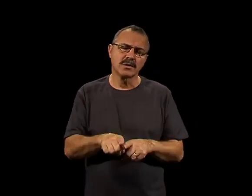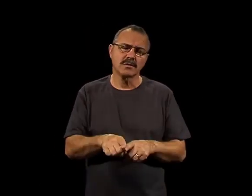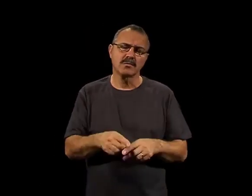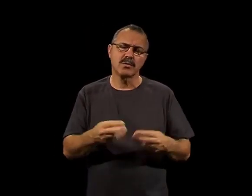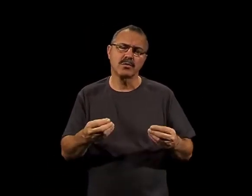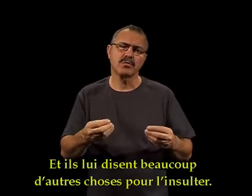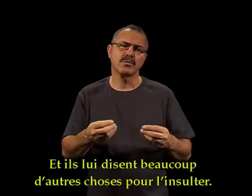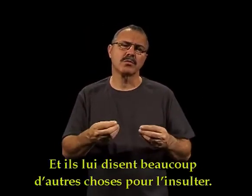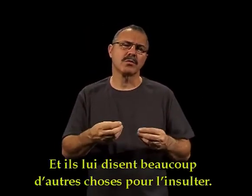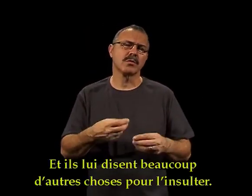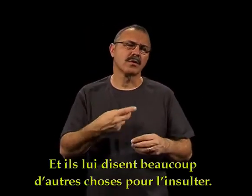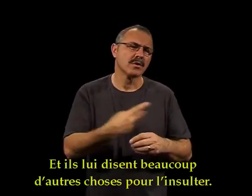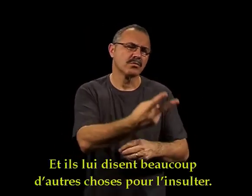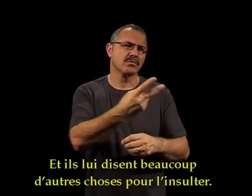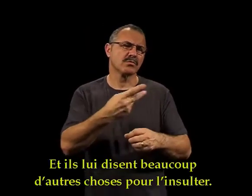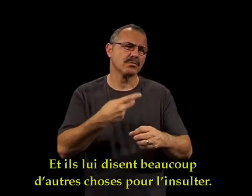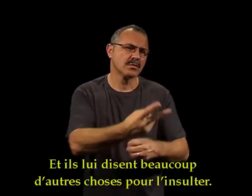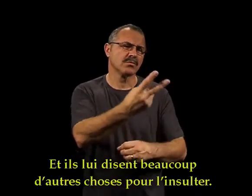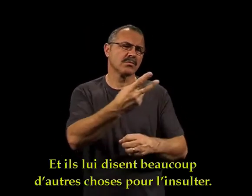Et ils lui disent beaucoup d'autres choses pour l'insulter.